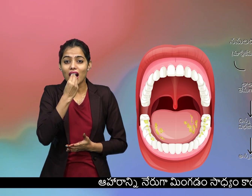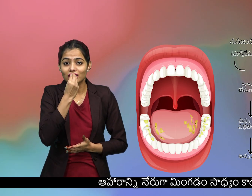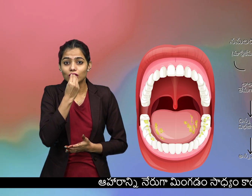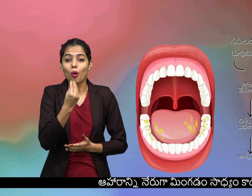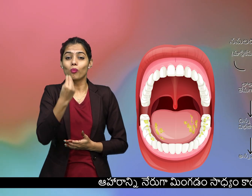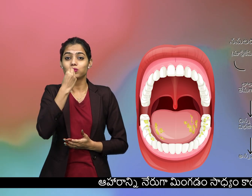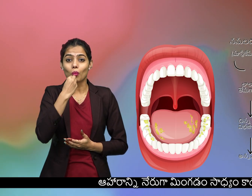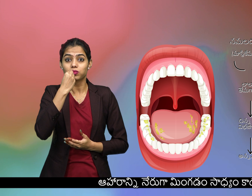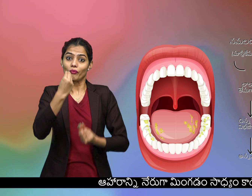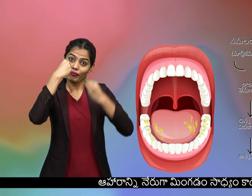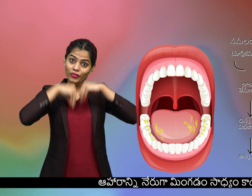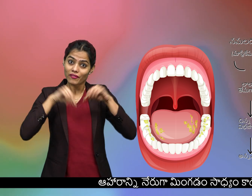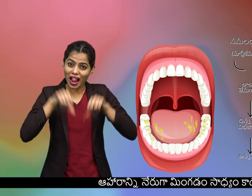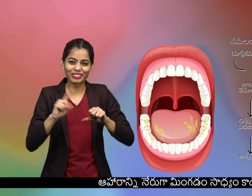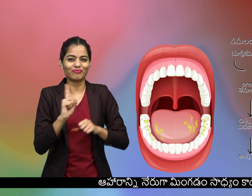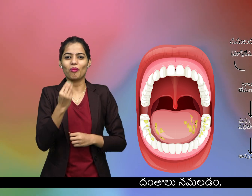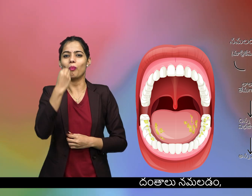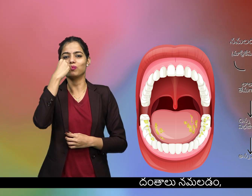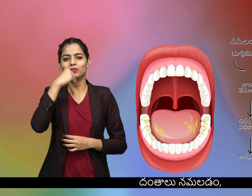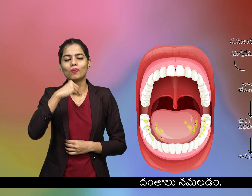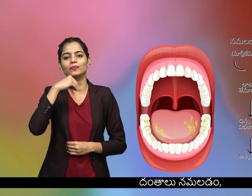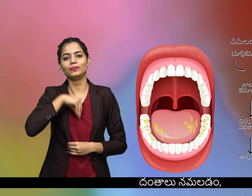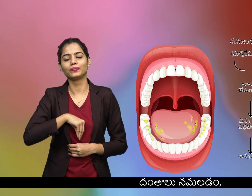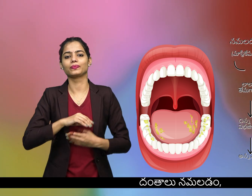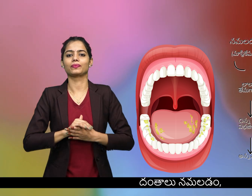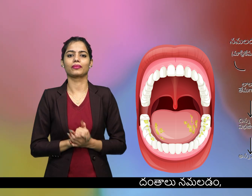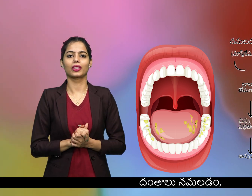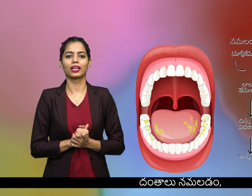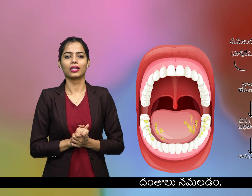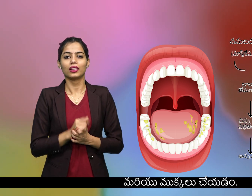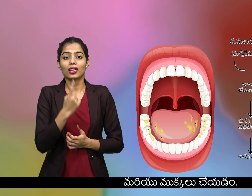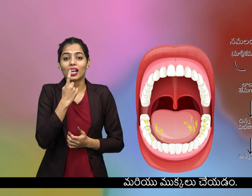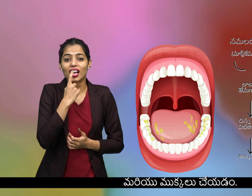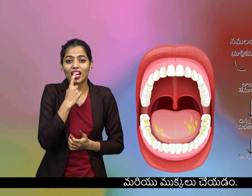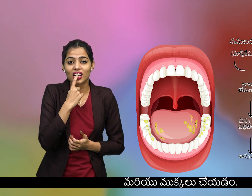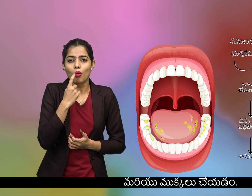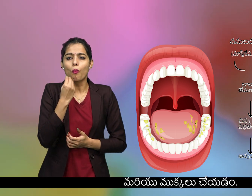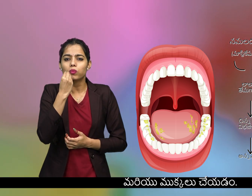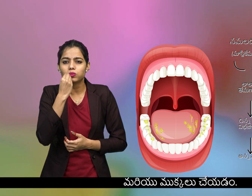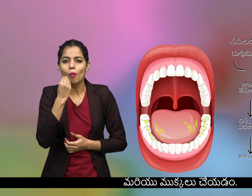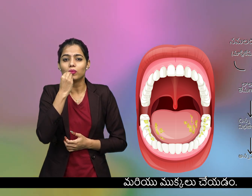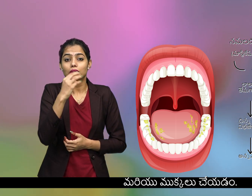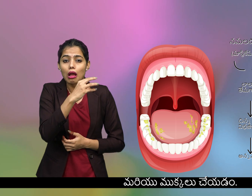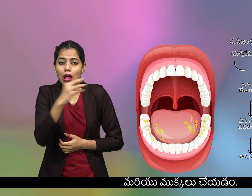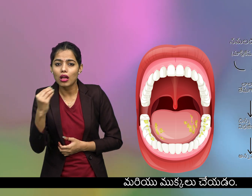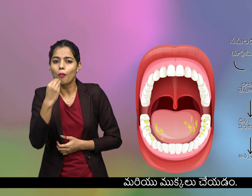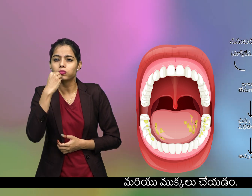ఆహారాన్ని నేరుగా మింగడం సాధ్యం కాదు. దంతాలు నమలడం మరియు ముక్కలు చేయడం.